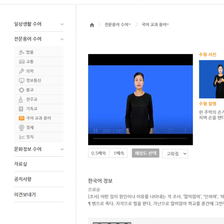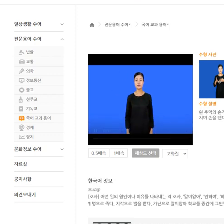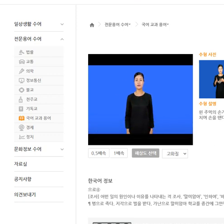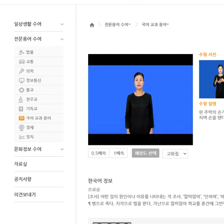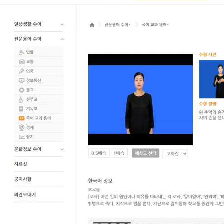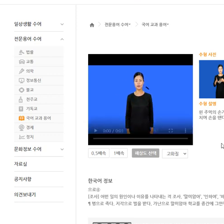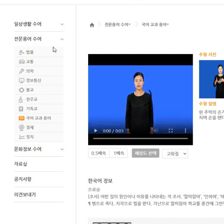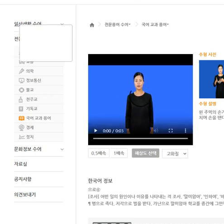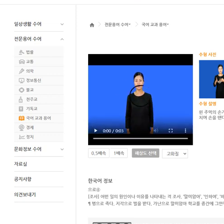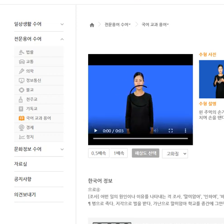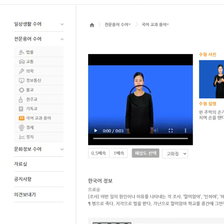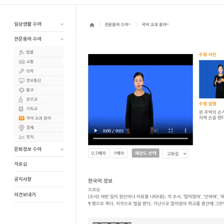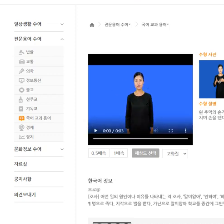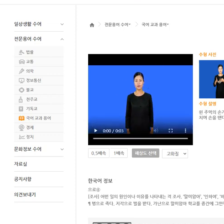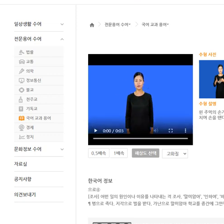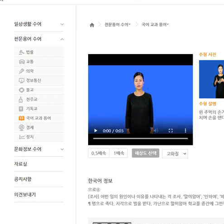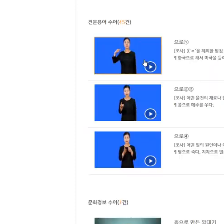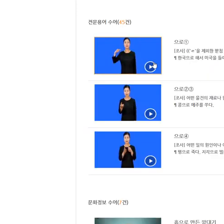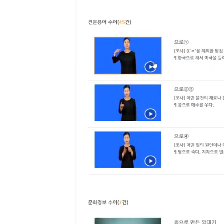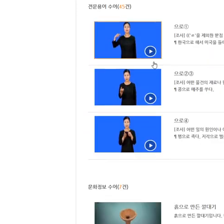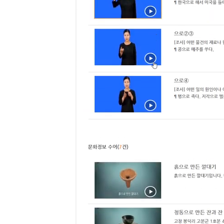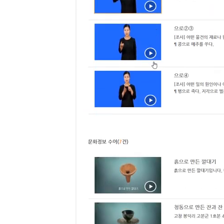이거는 뭐 원인 이유니까 그죠.